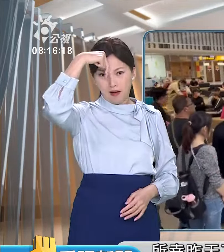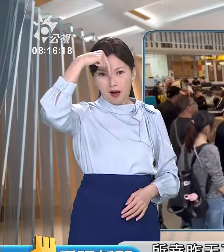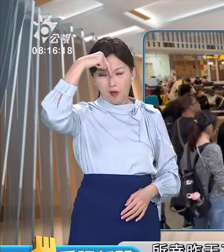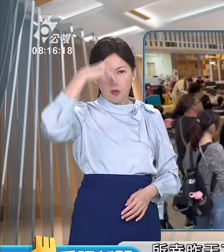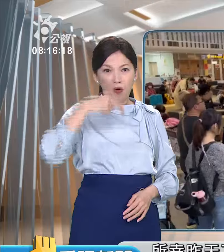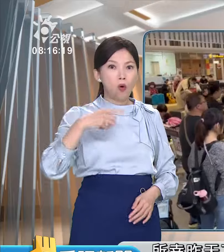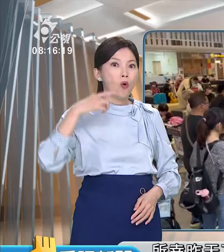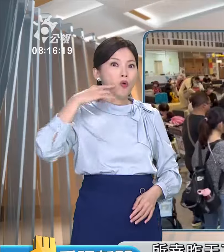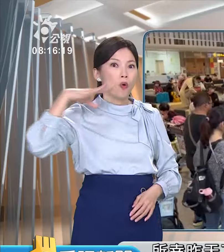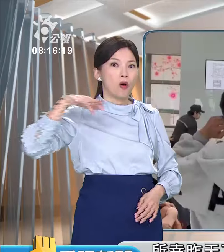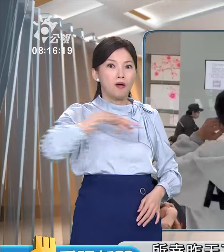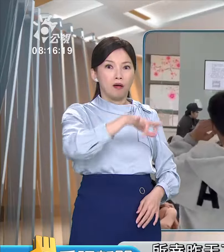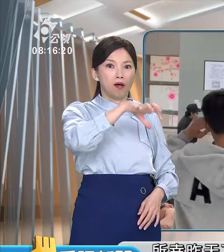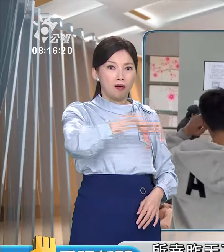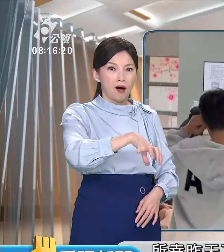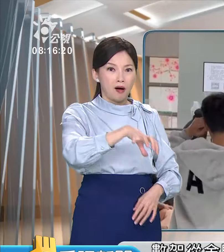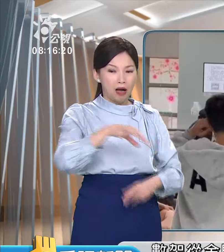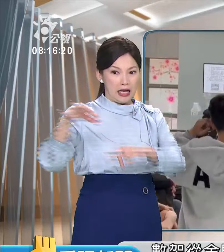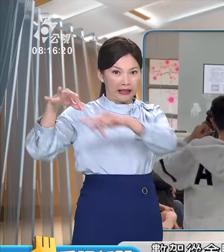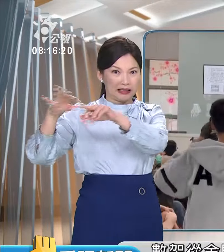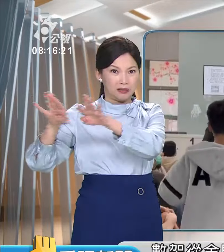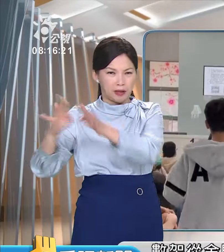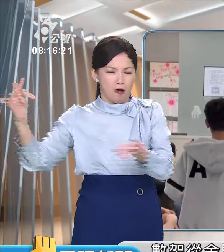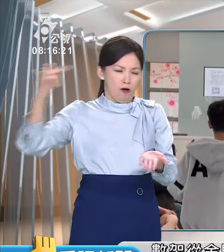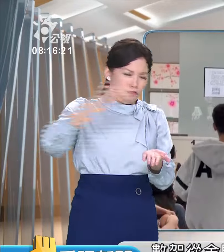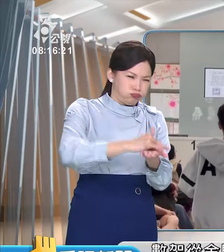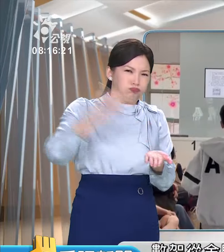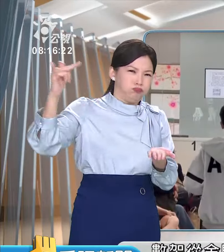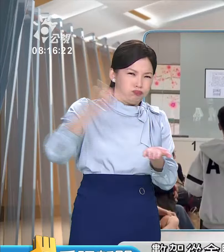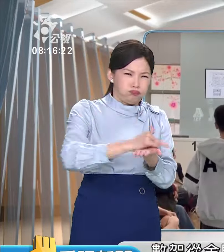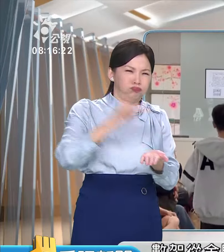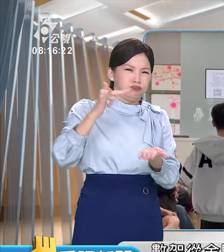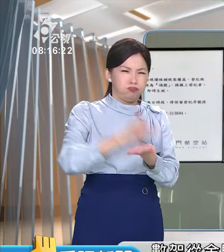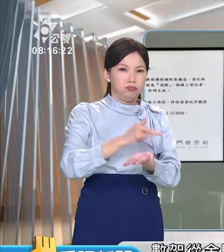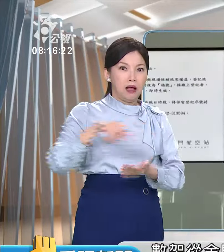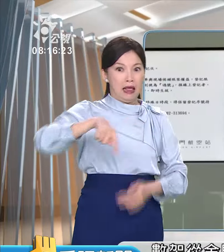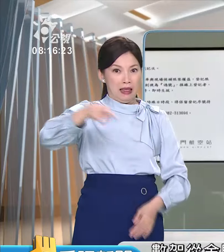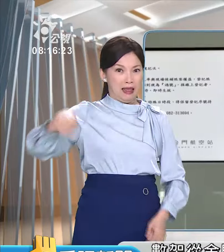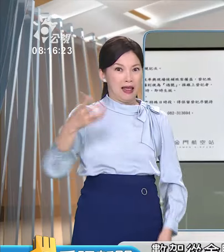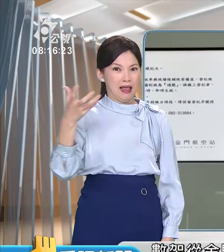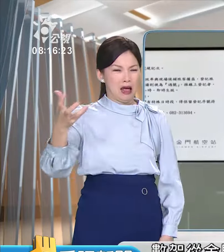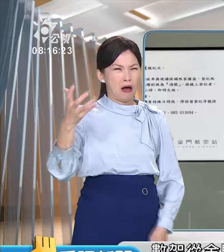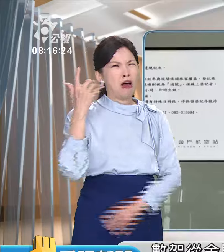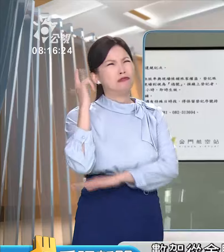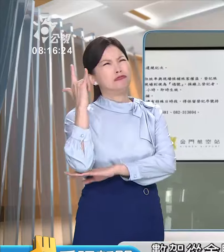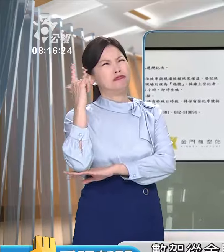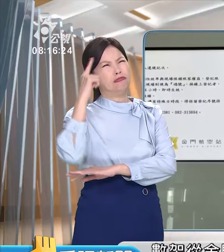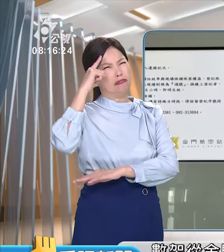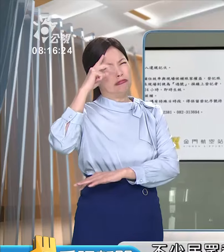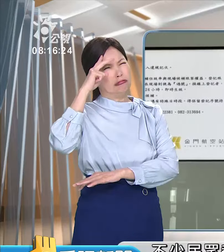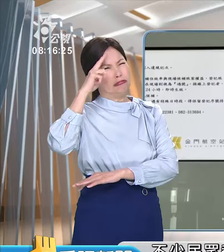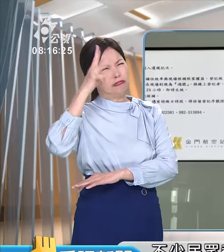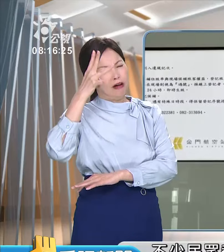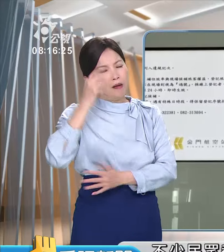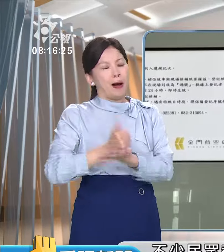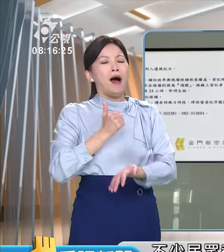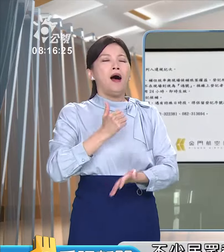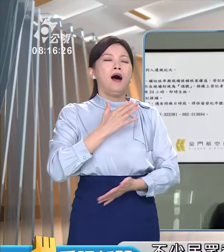在松山机场，数架从金门起飞的班机已经顺利降落，不少民众都是等了3天的飞